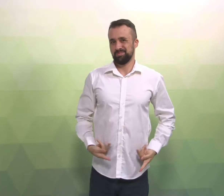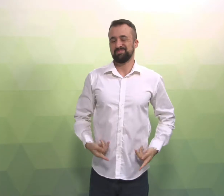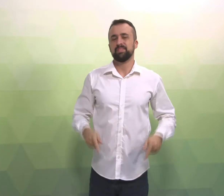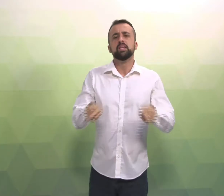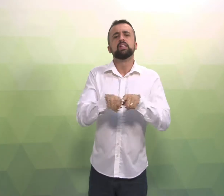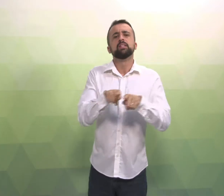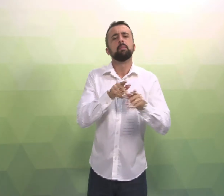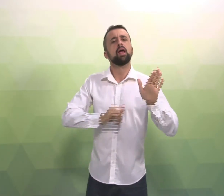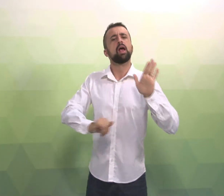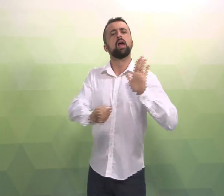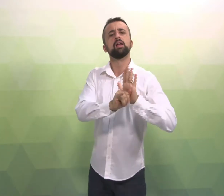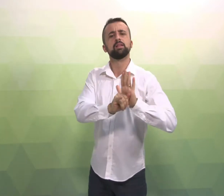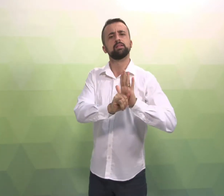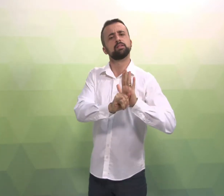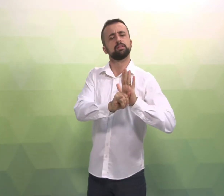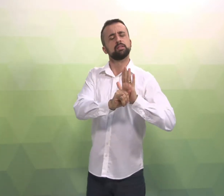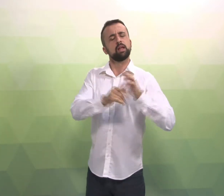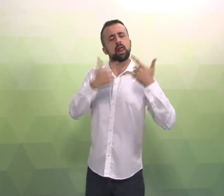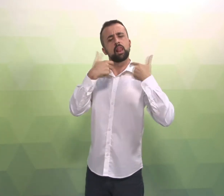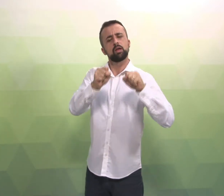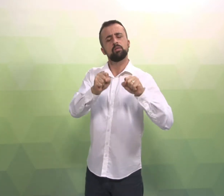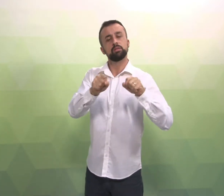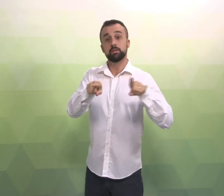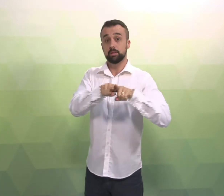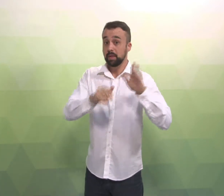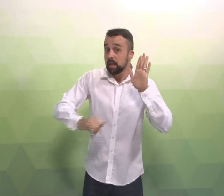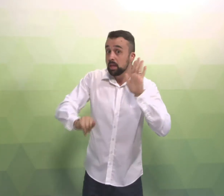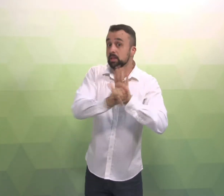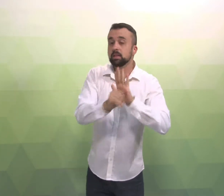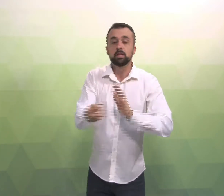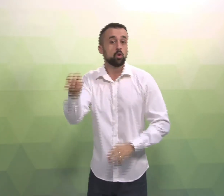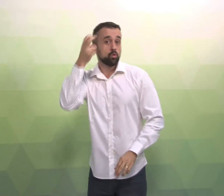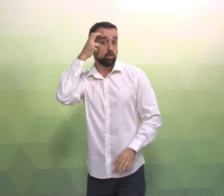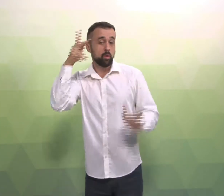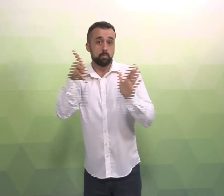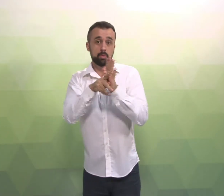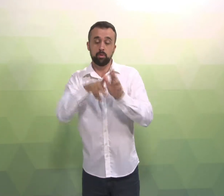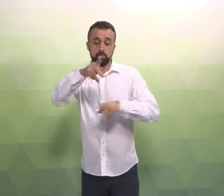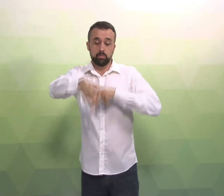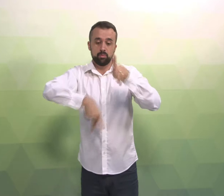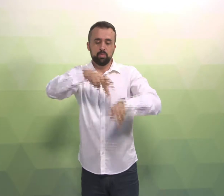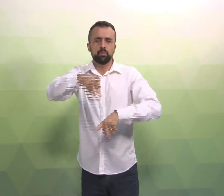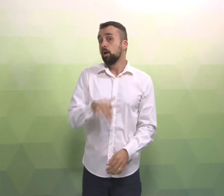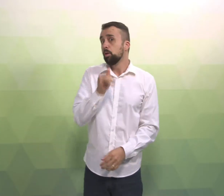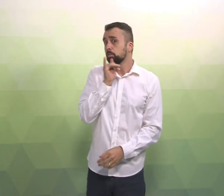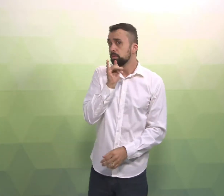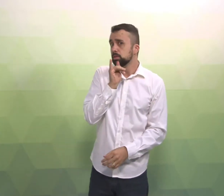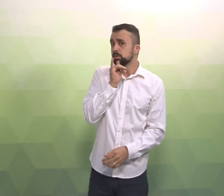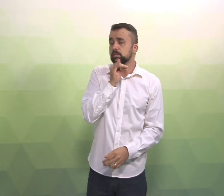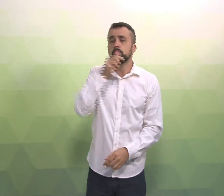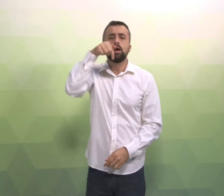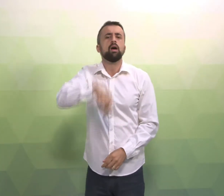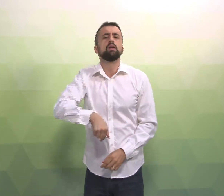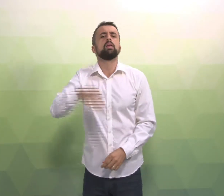que são a base da comunicação humana e também da identidade linguística e cultural de um